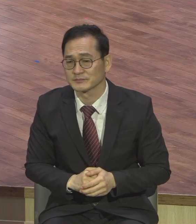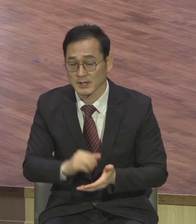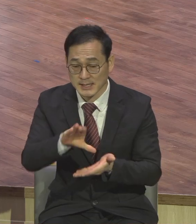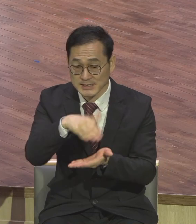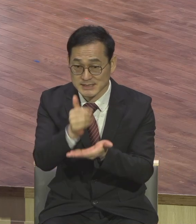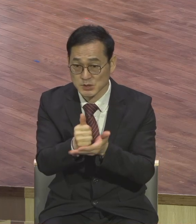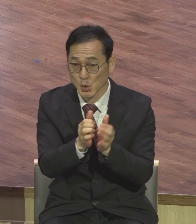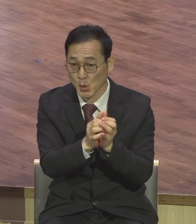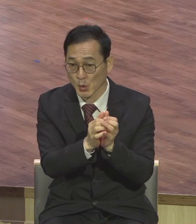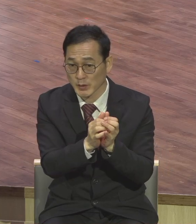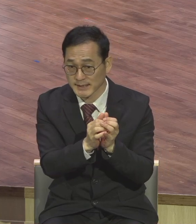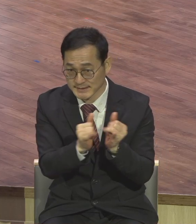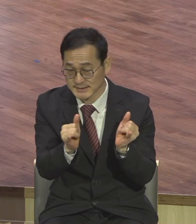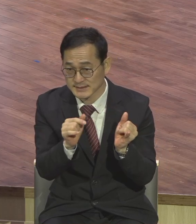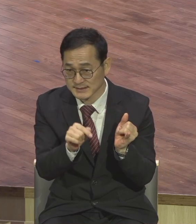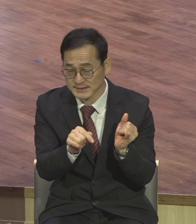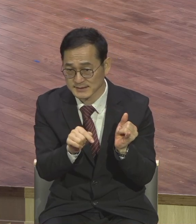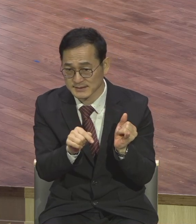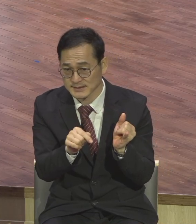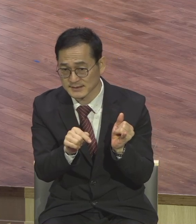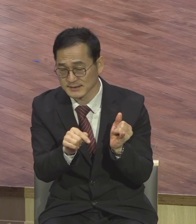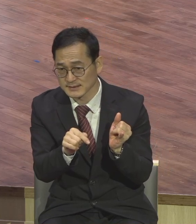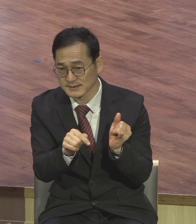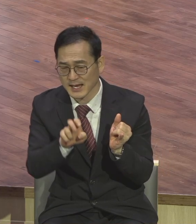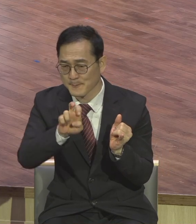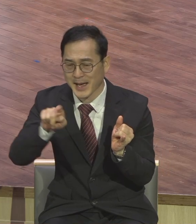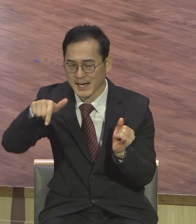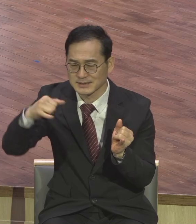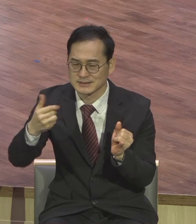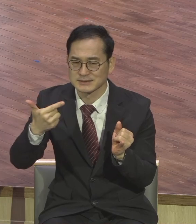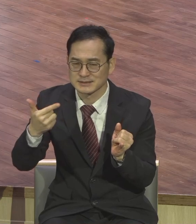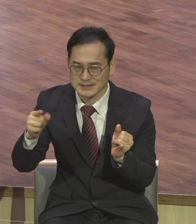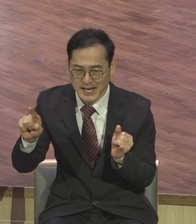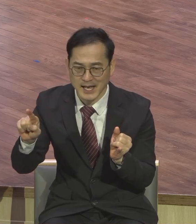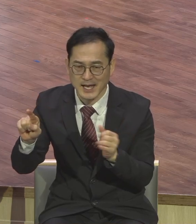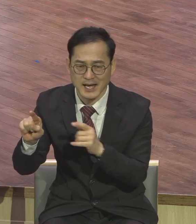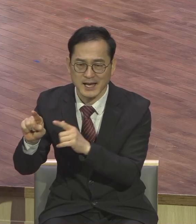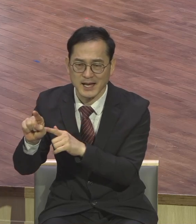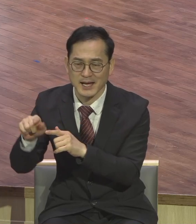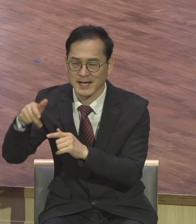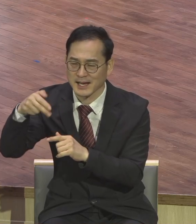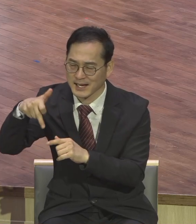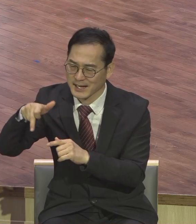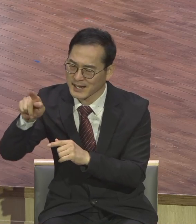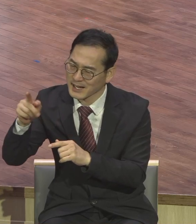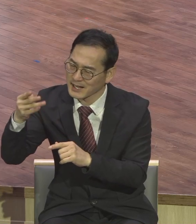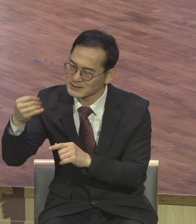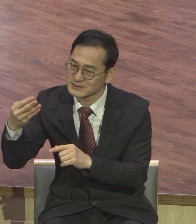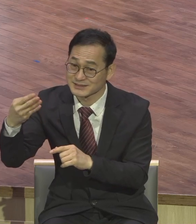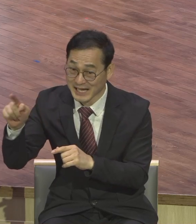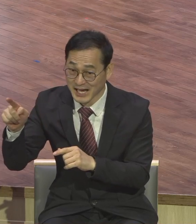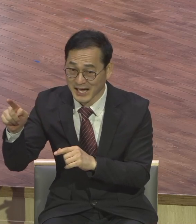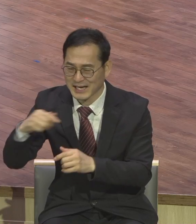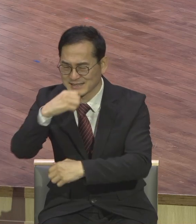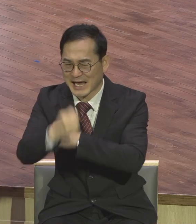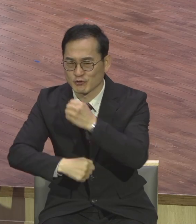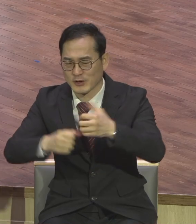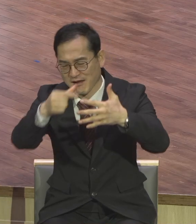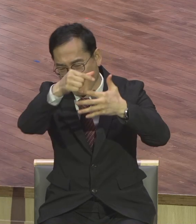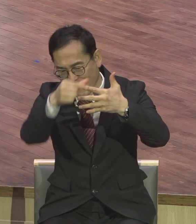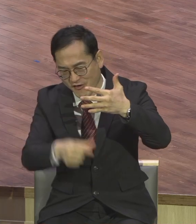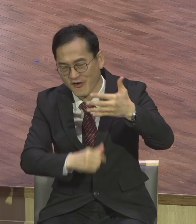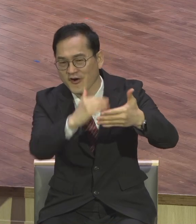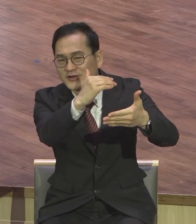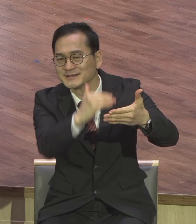그리스도인의 마그나 카르타, 다시 말하면 자유의 대헌장이라고 말하는 본문이에요.